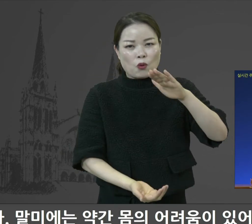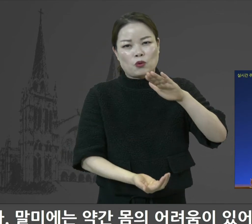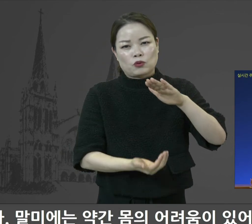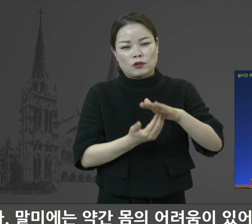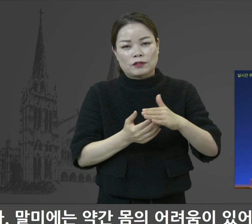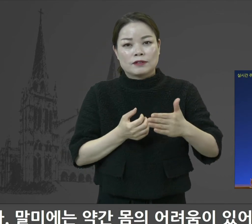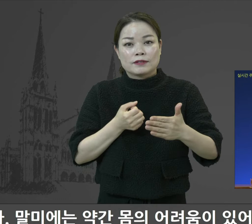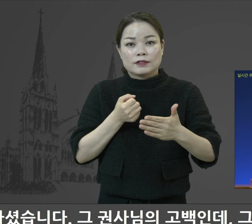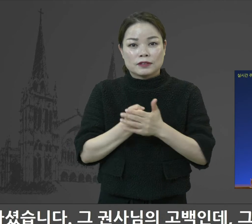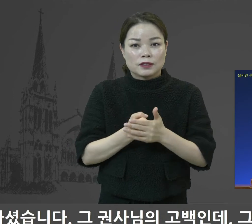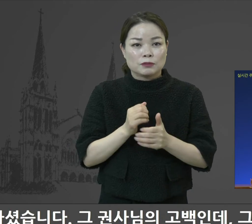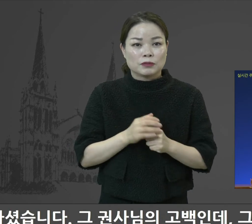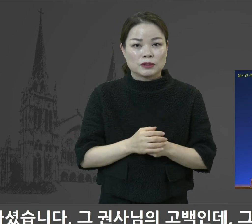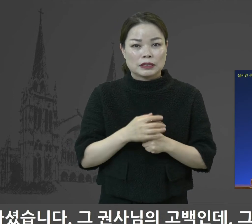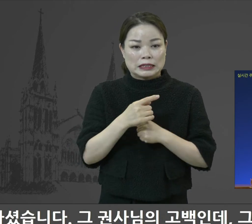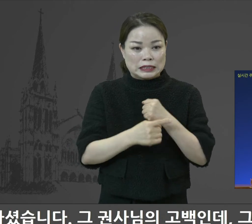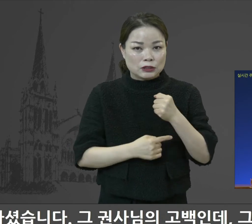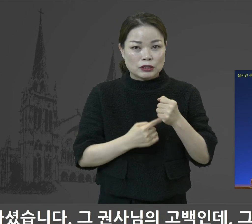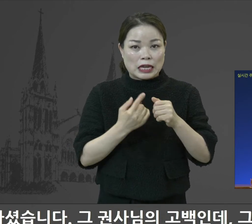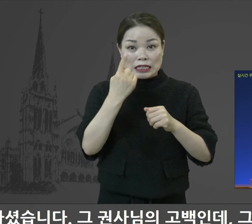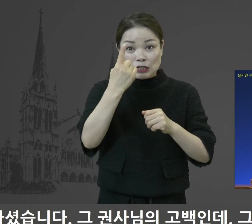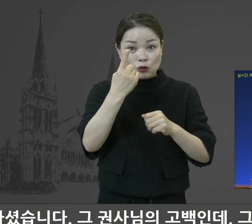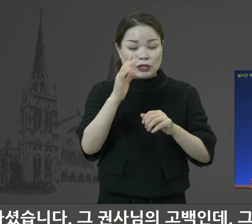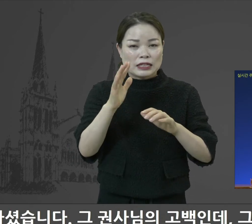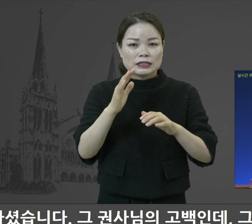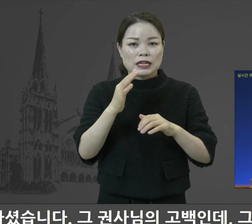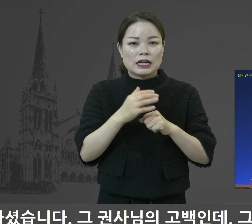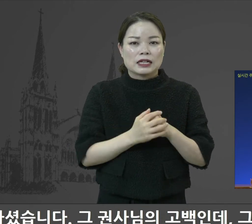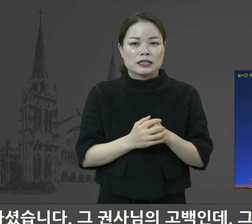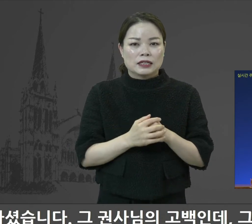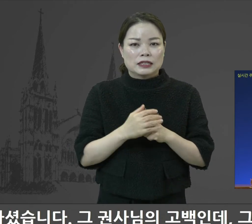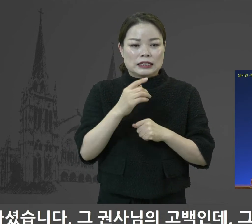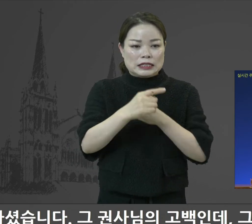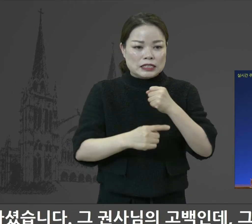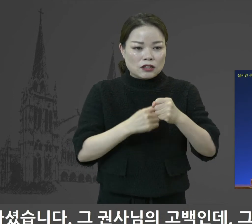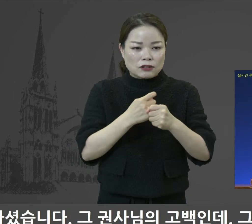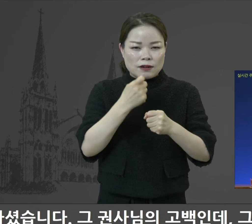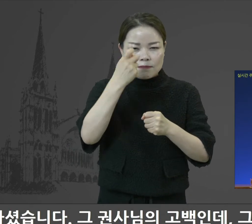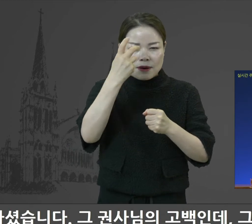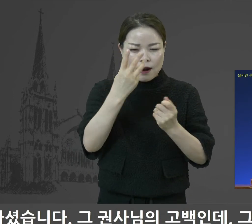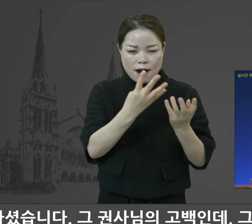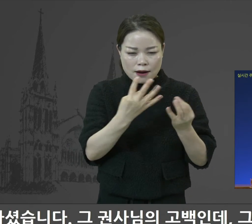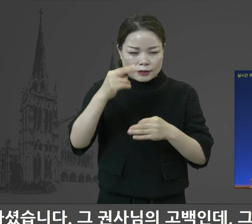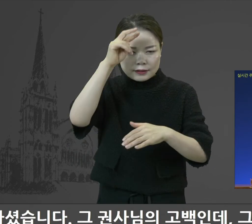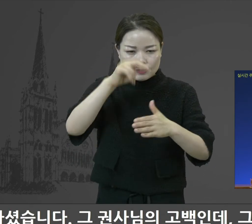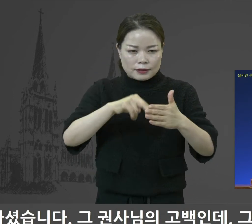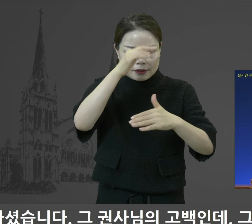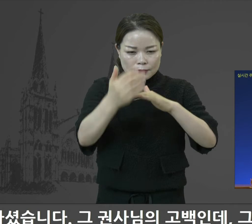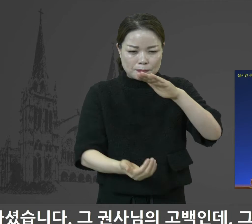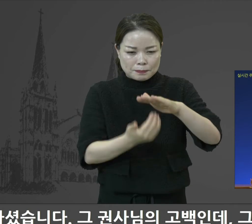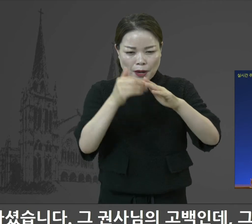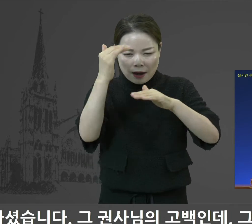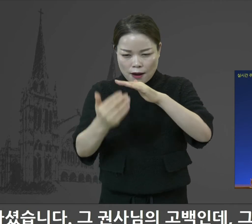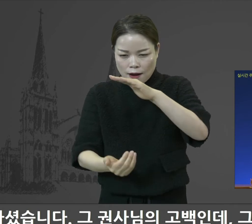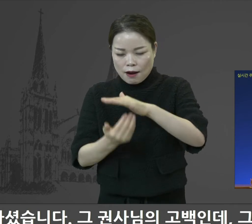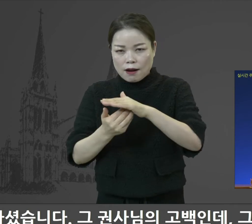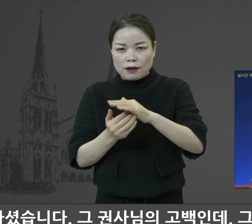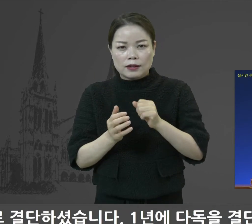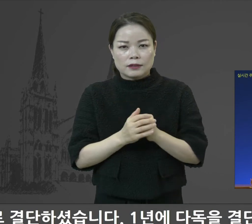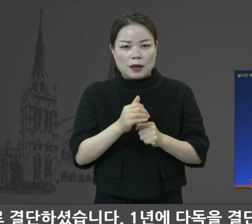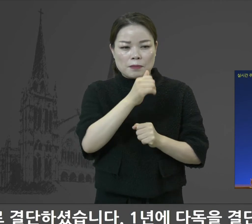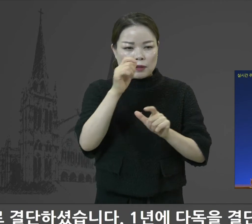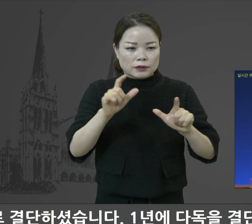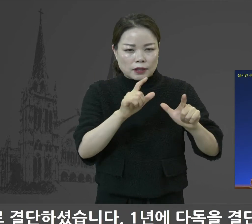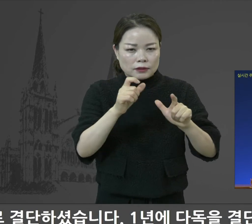하셨습니다. 우리처럼 1년에 1독 하는 게 아니라 1년에 다독을 결단하셨습니다. 그래서 평생 살아있는 동안 몇 번 읽으리라